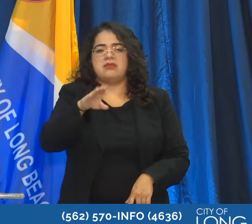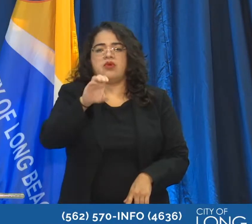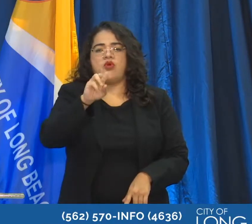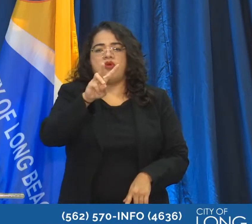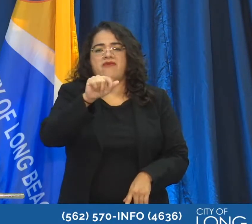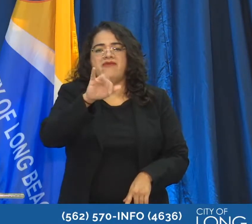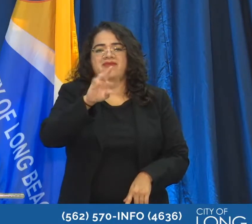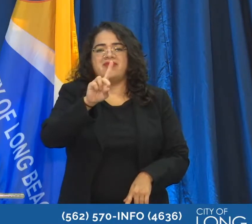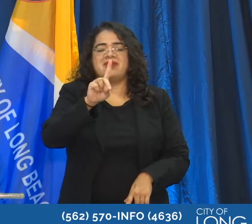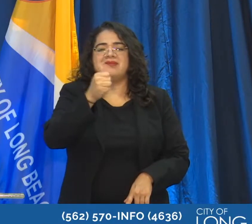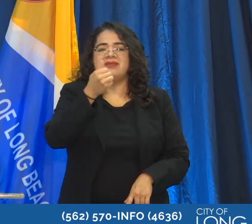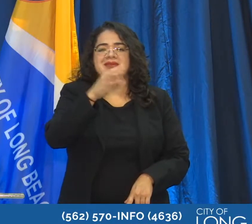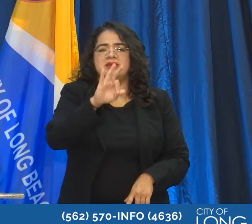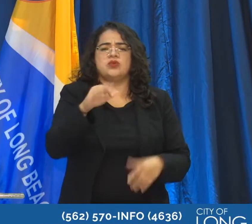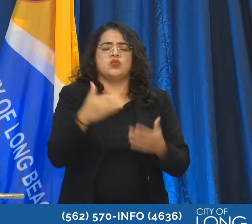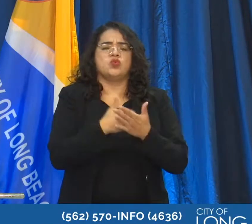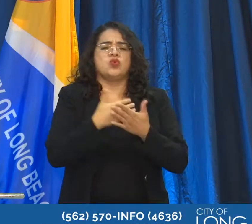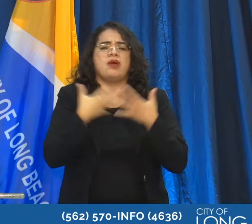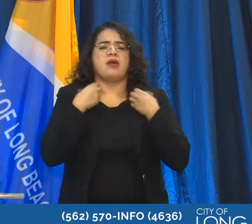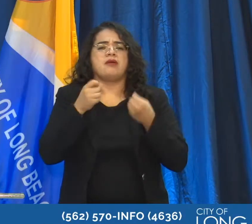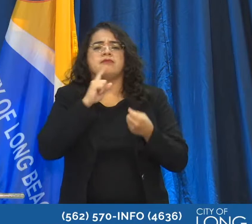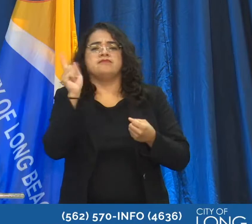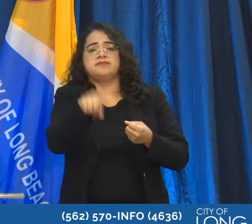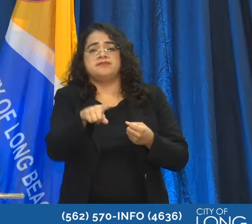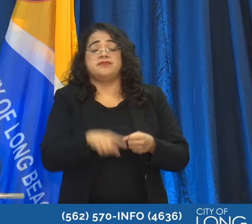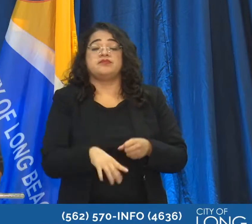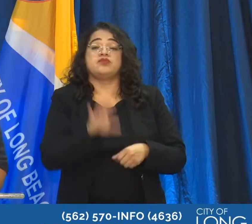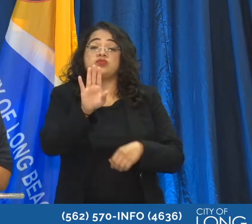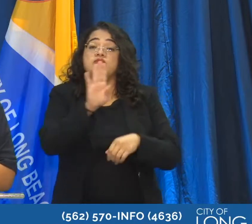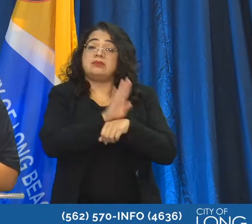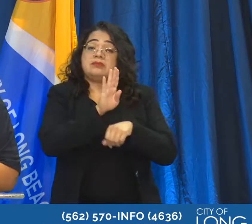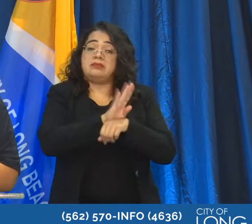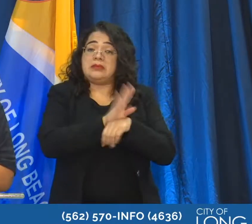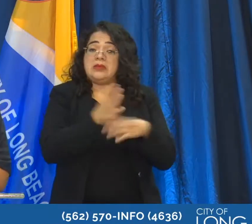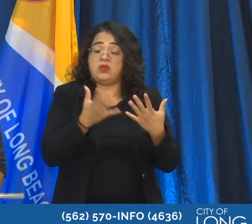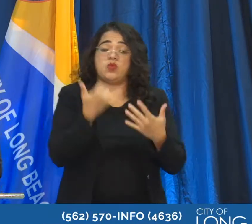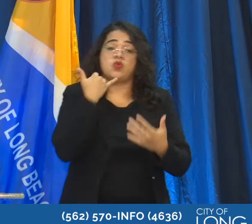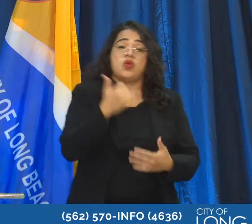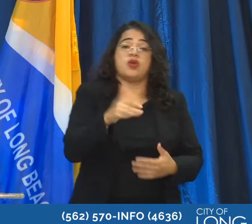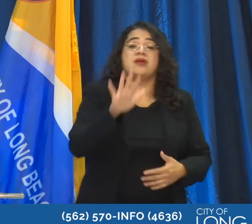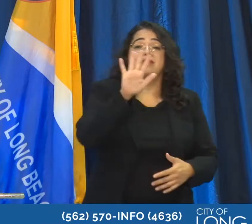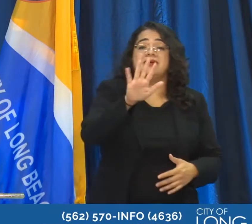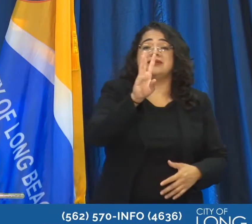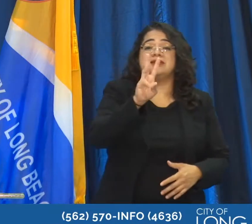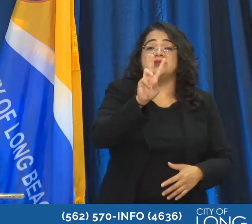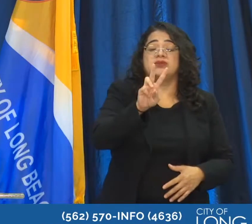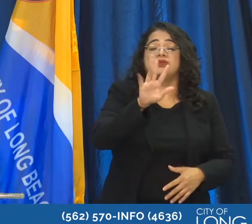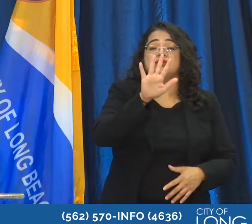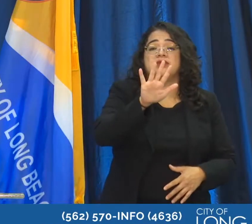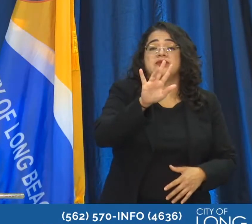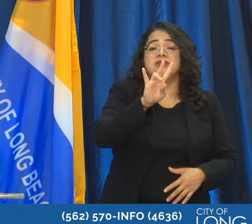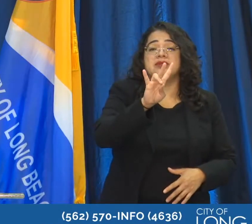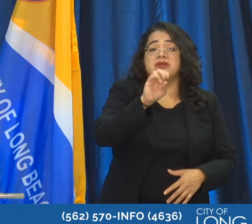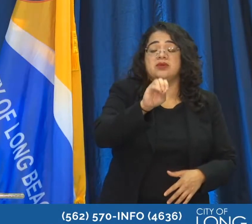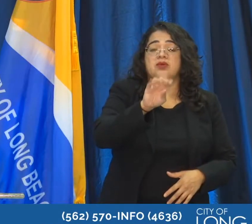longbeach.gov/COVID-19. Las empresas con preguntas también pueden llamar a la línea de información al